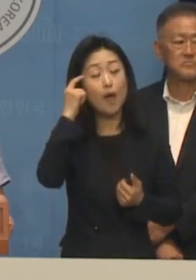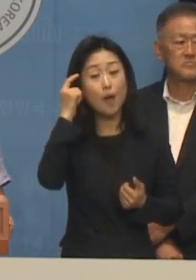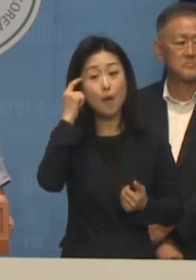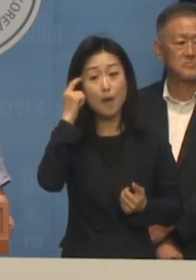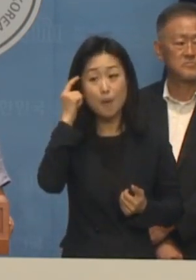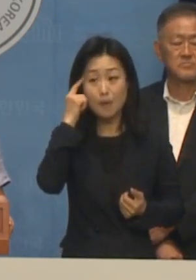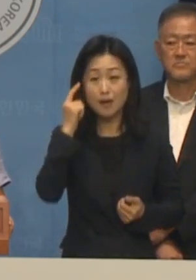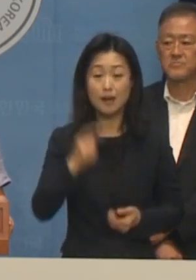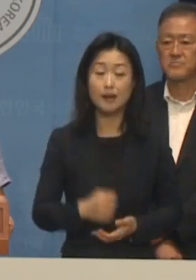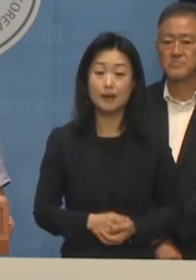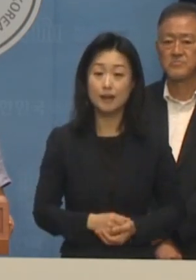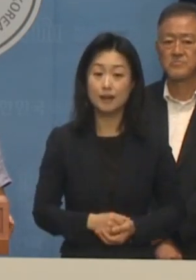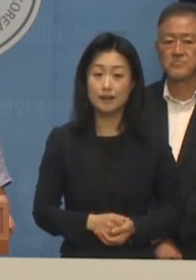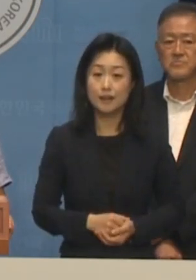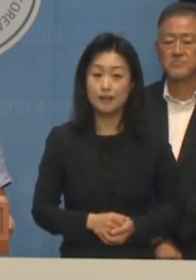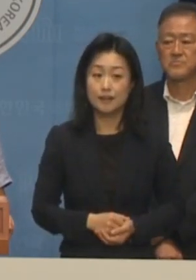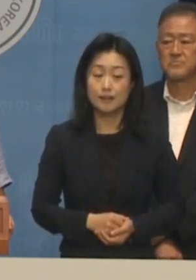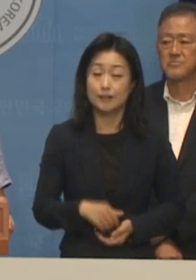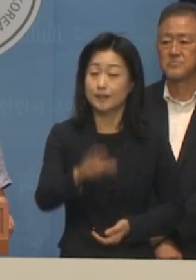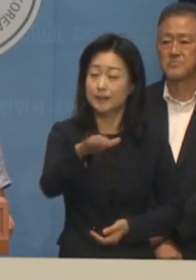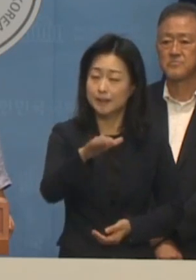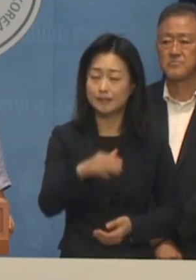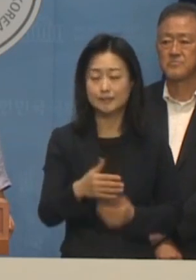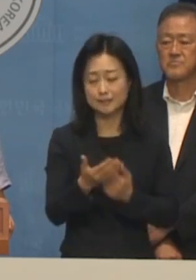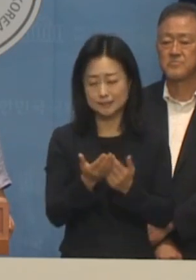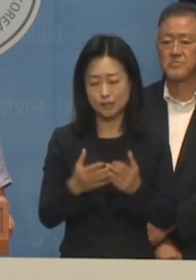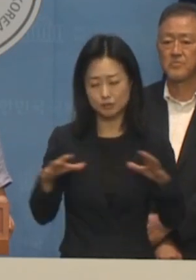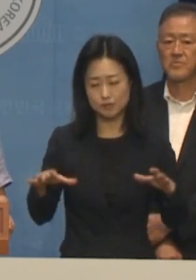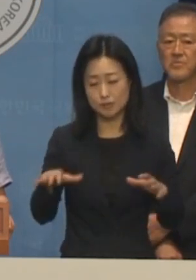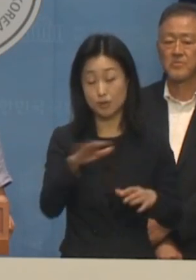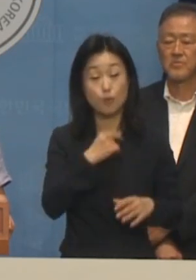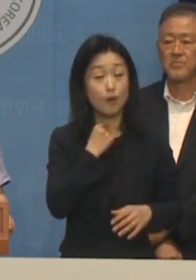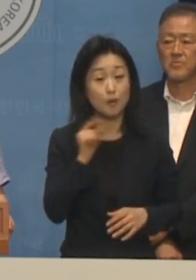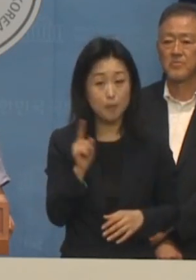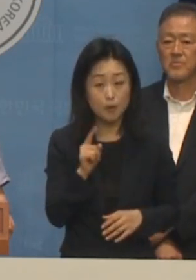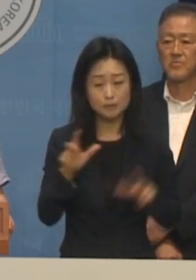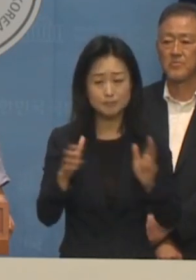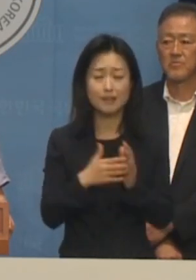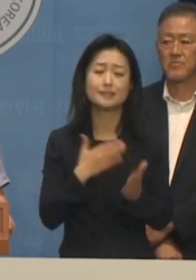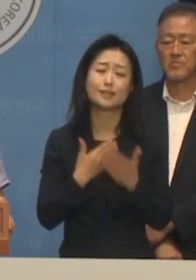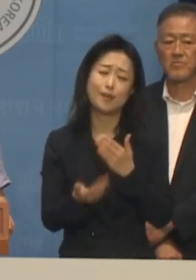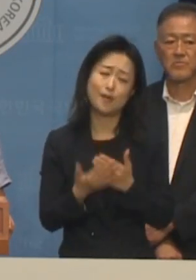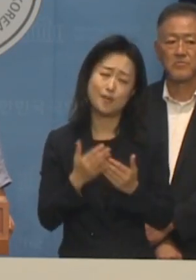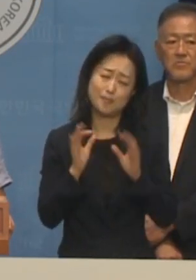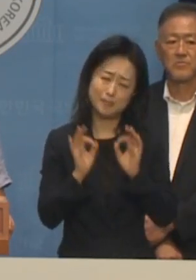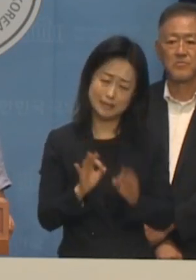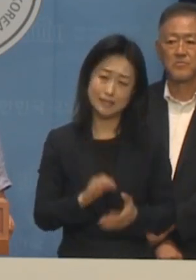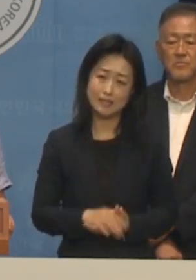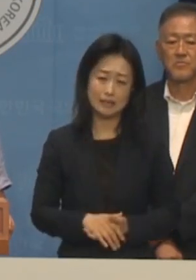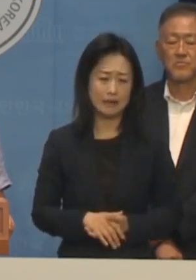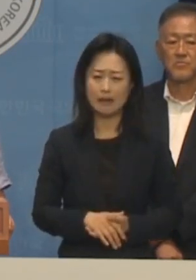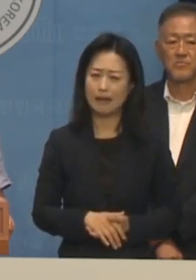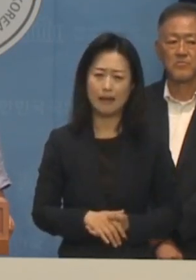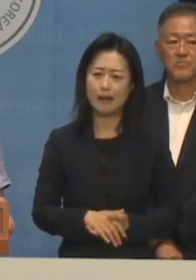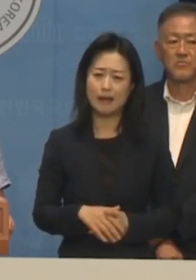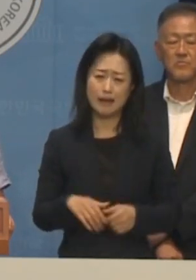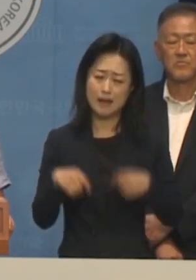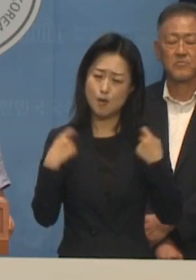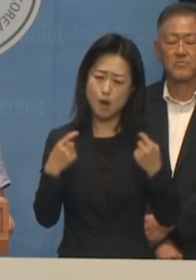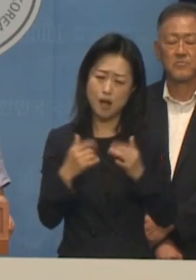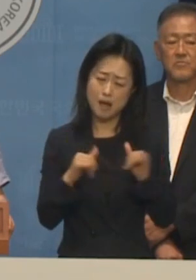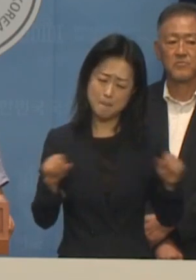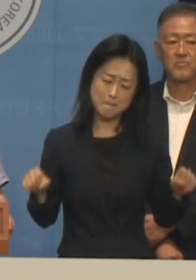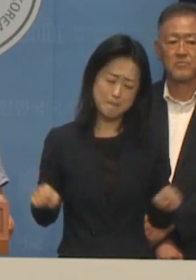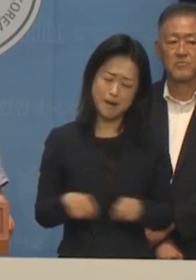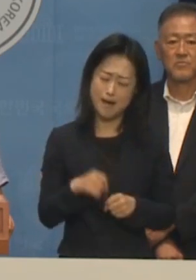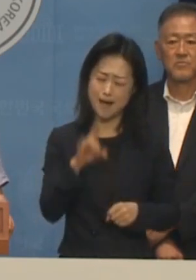수도 있을 것입니다. 그런데 우리 제주도민들이 그동안의 경험을 보면서 이대로는 안 되겠구나. 너무